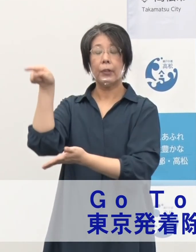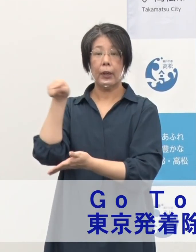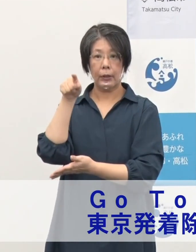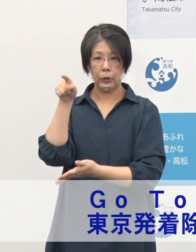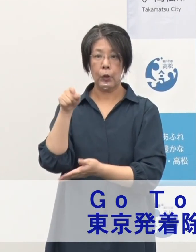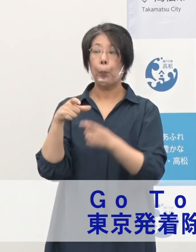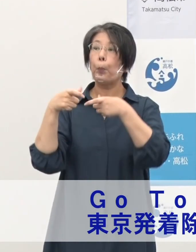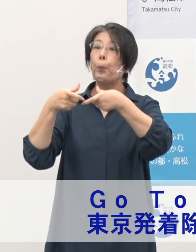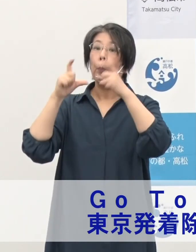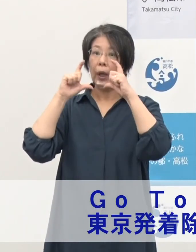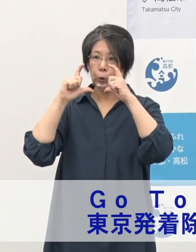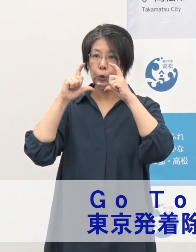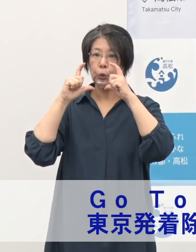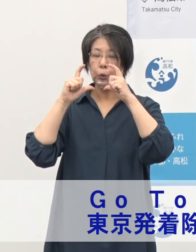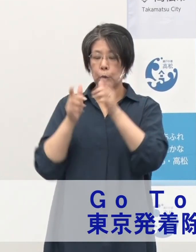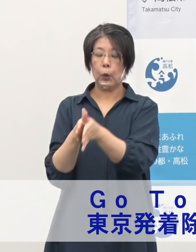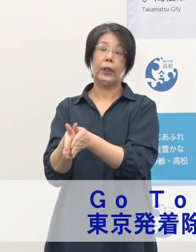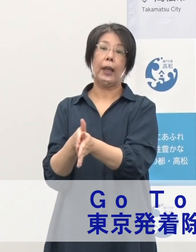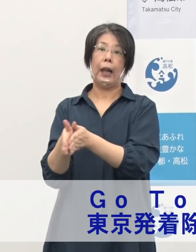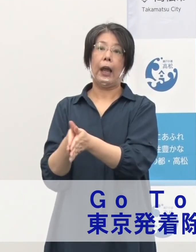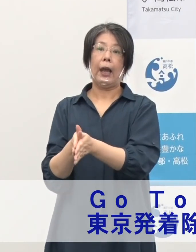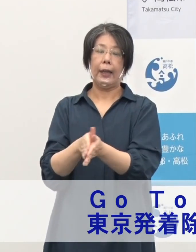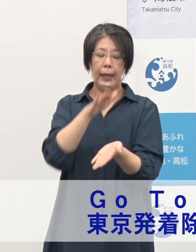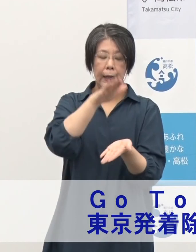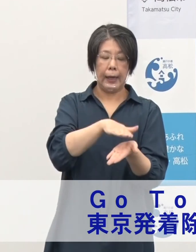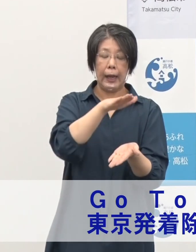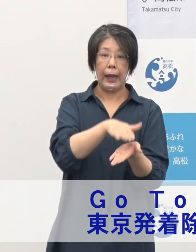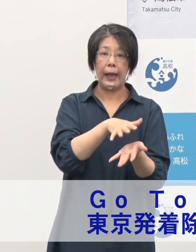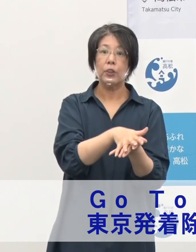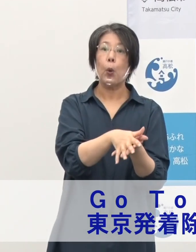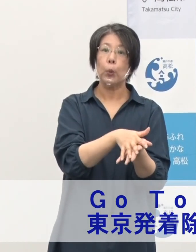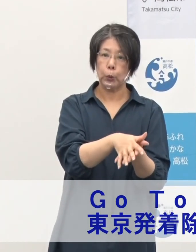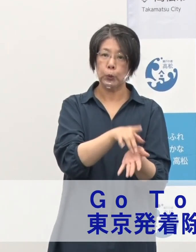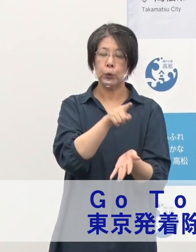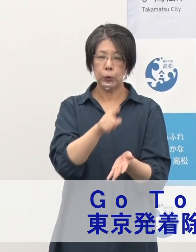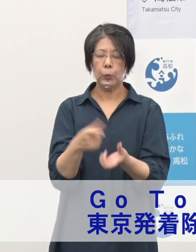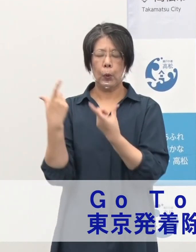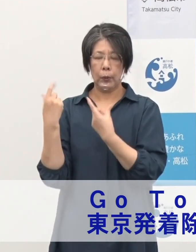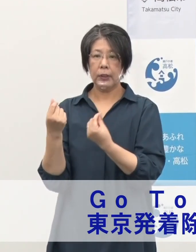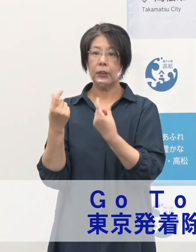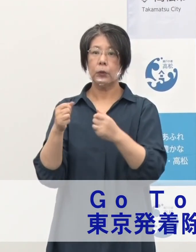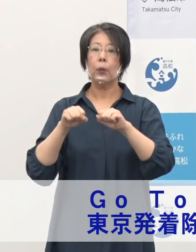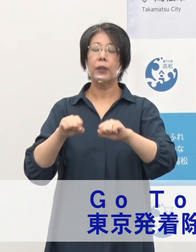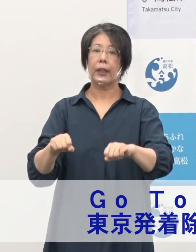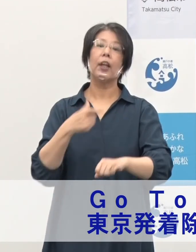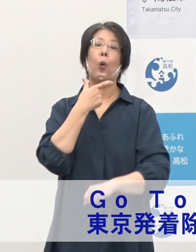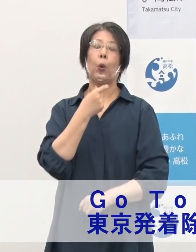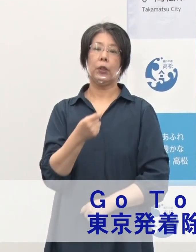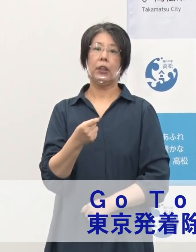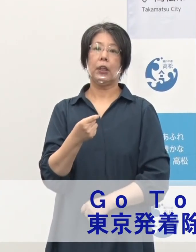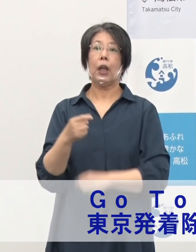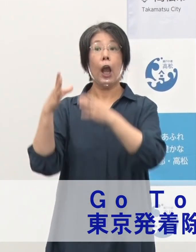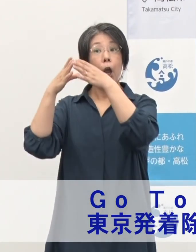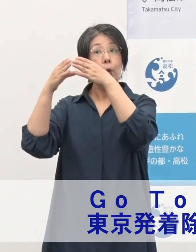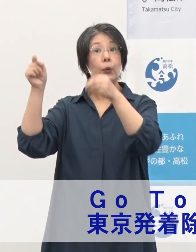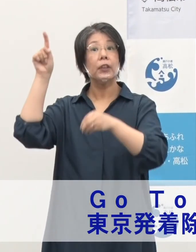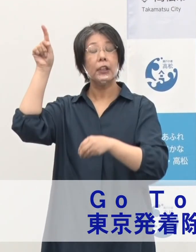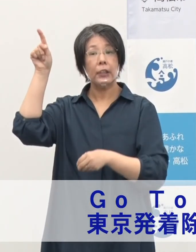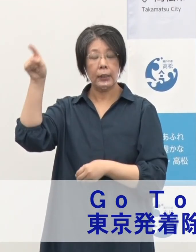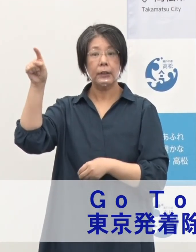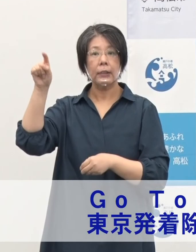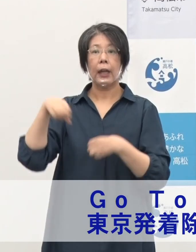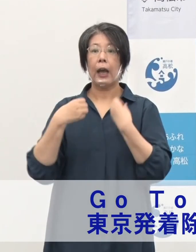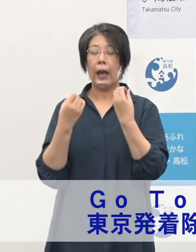マスクの着用手洗いとか手指消毒などを徹底しするということで国の方が当たらず